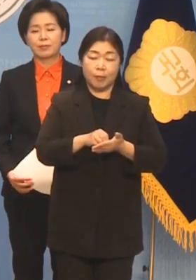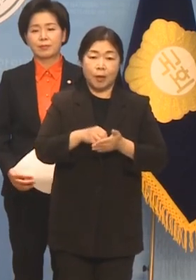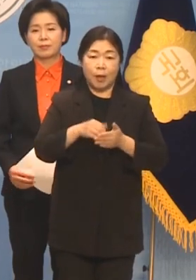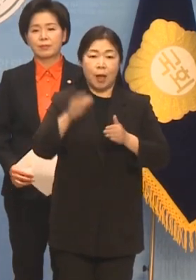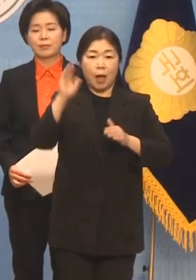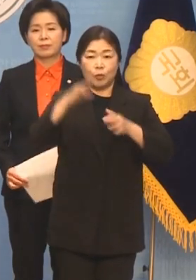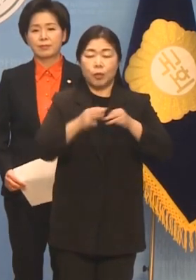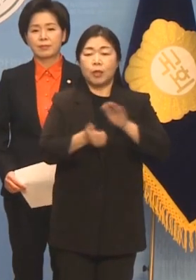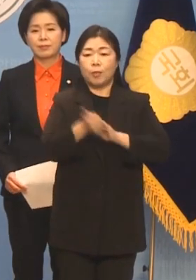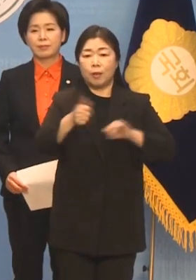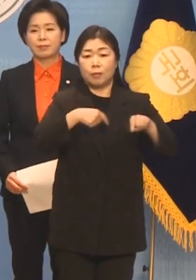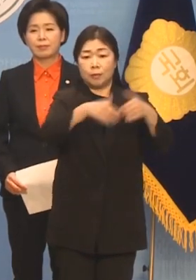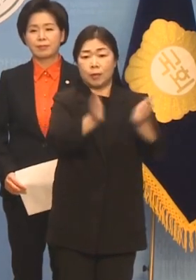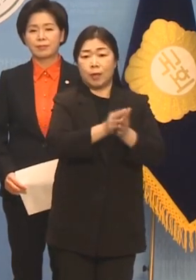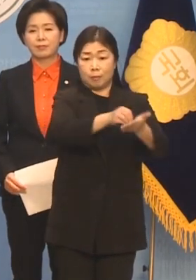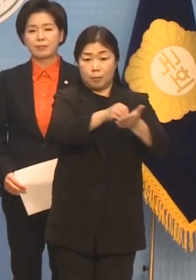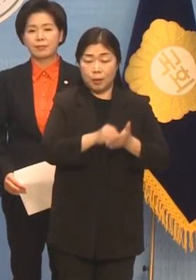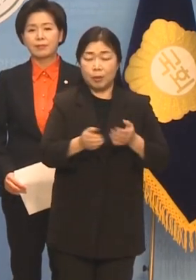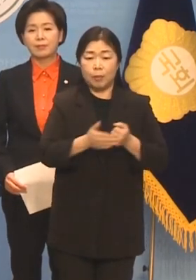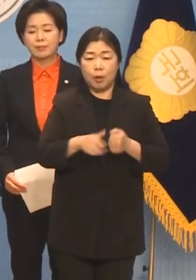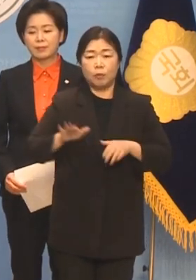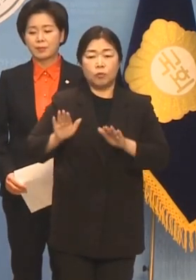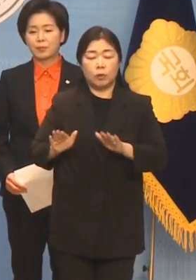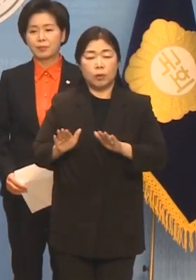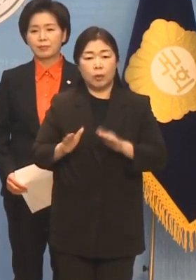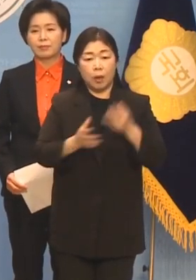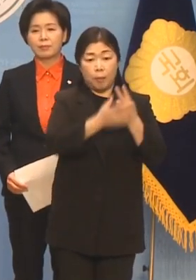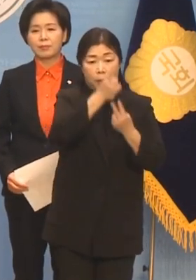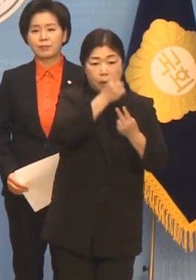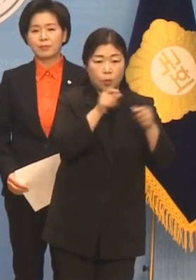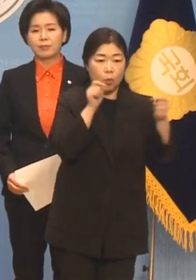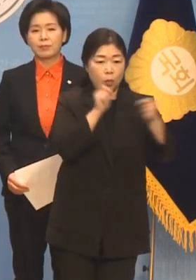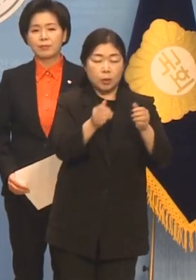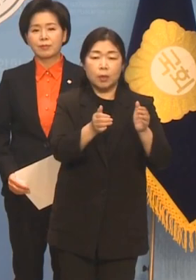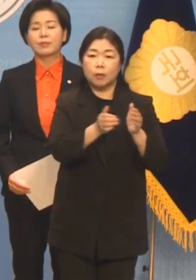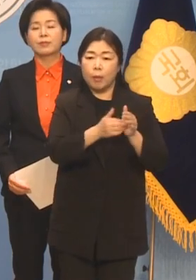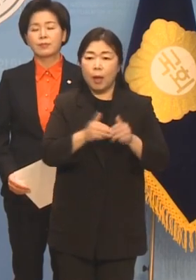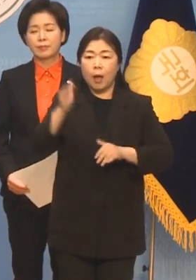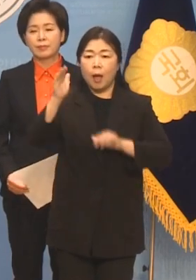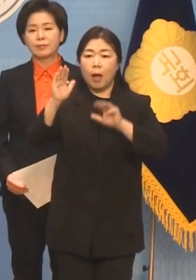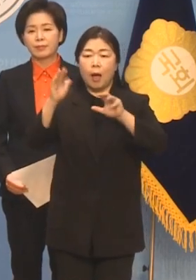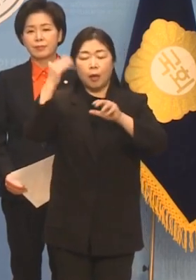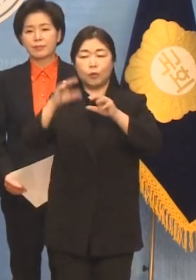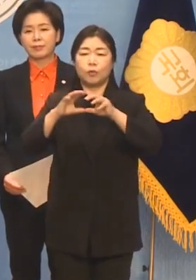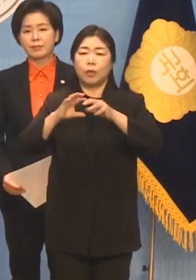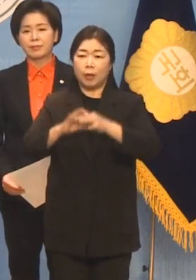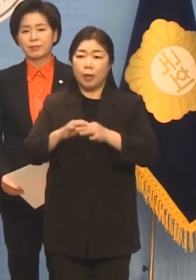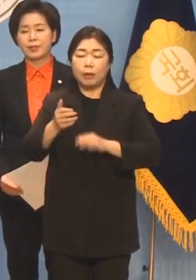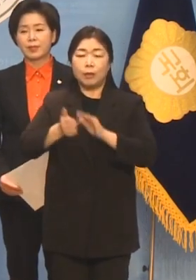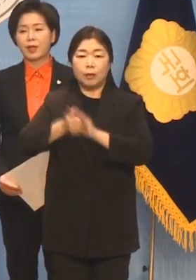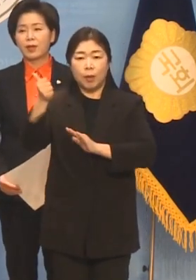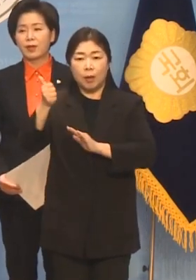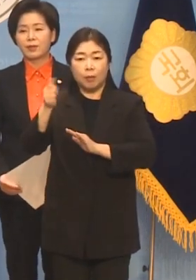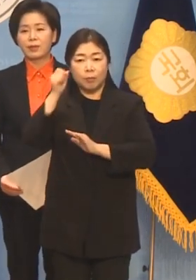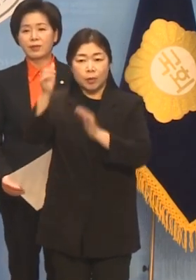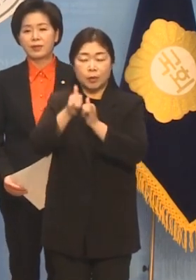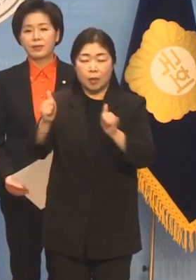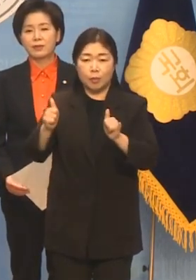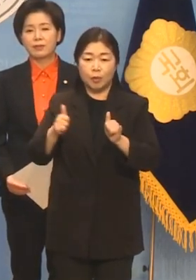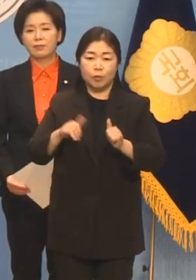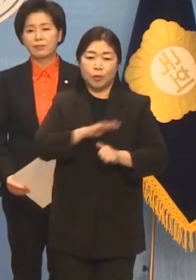선언하셨습니다. 그리고 저희가 합당 절차가 곧 마무리되기 때문에 한국의 희망의 인재는 꼭 국외혁신당의 인재다 이런